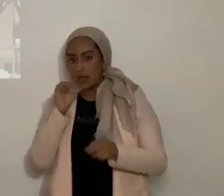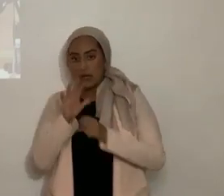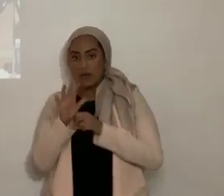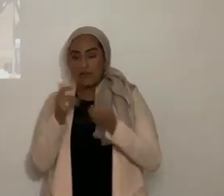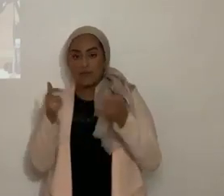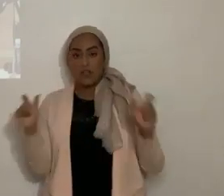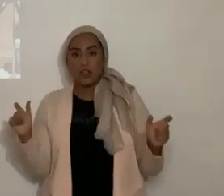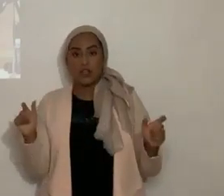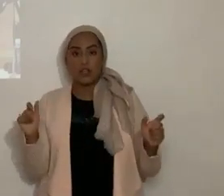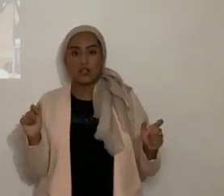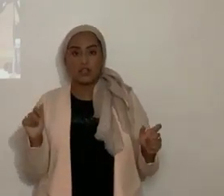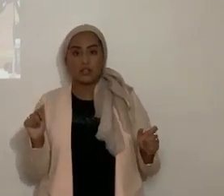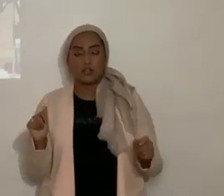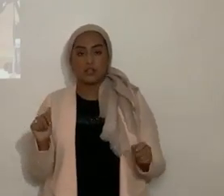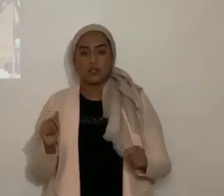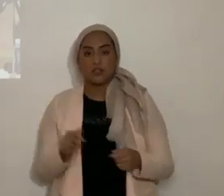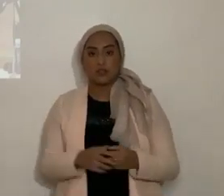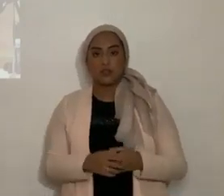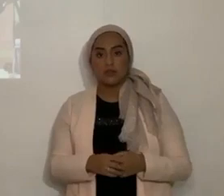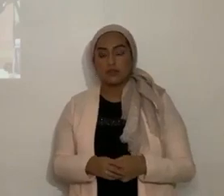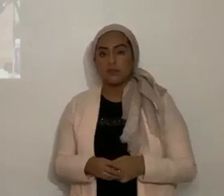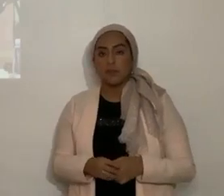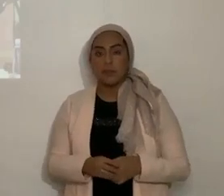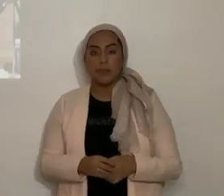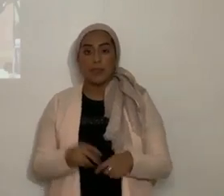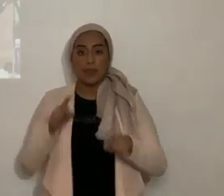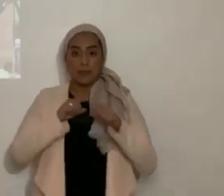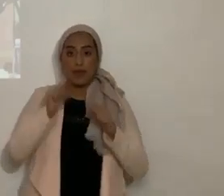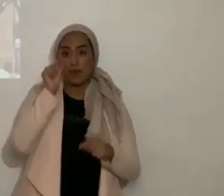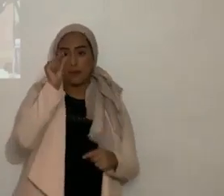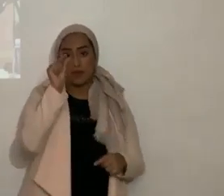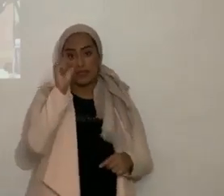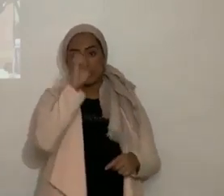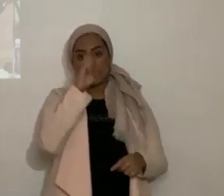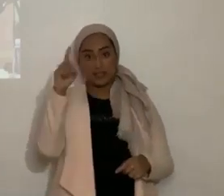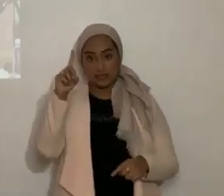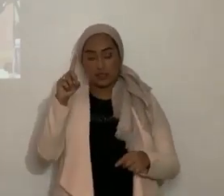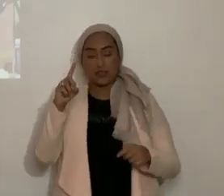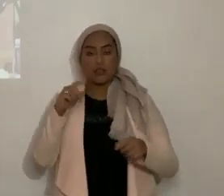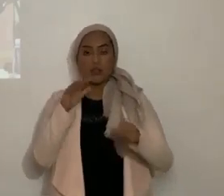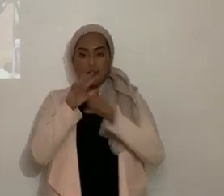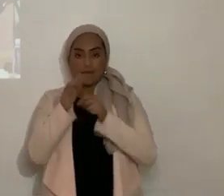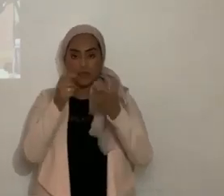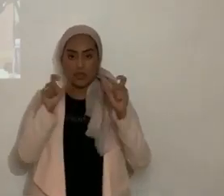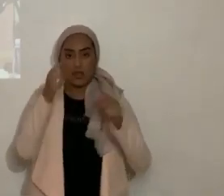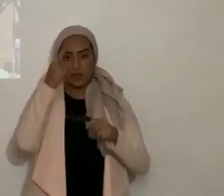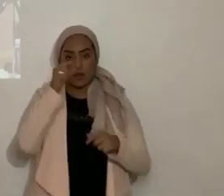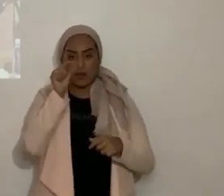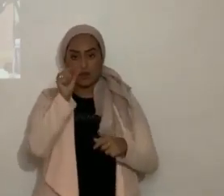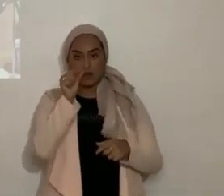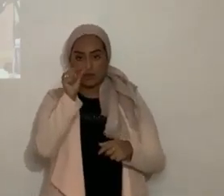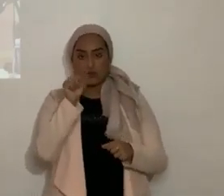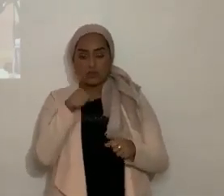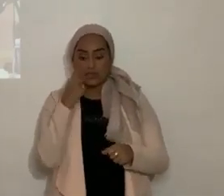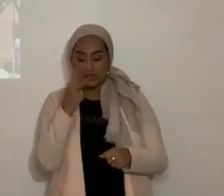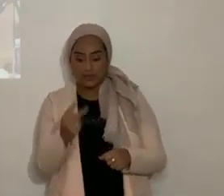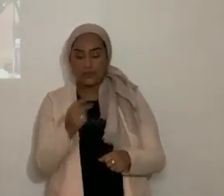suficientemente grande, se lo lleva el viento, se pierde, pero el grano de mostaza es lo suficientemente grande como para poderlo